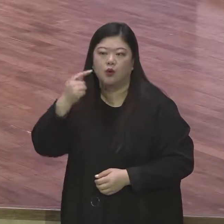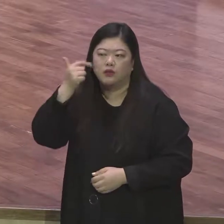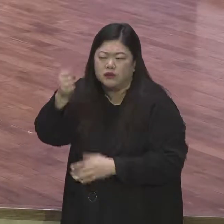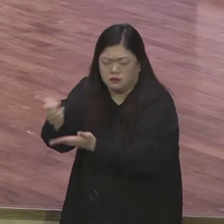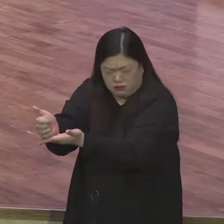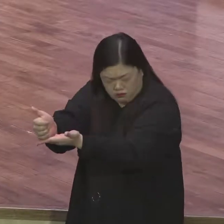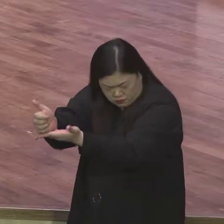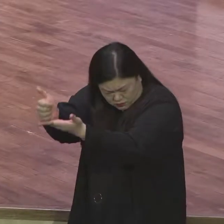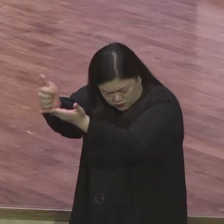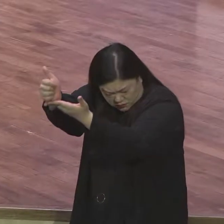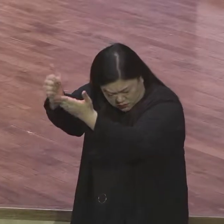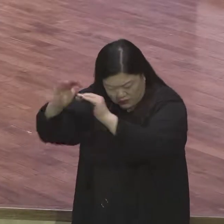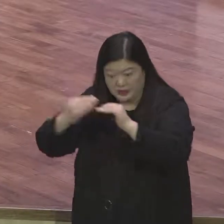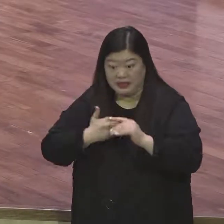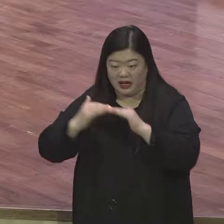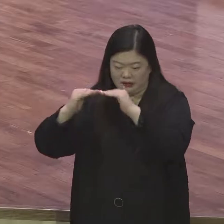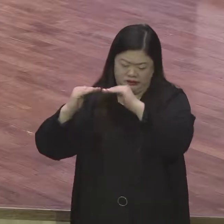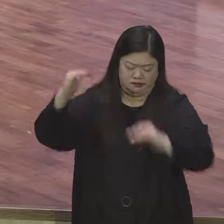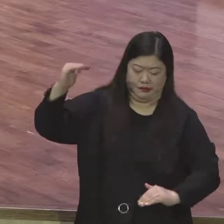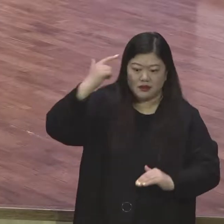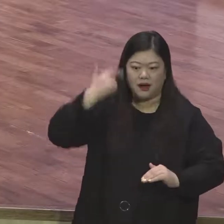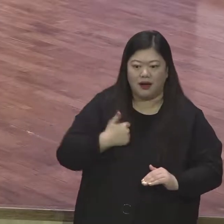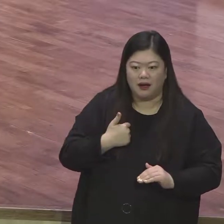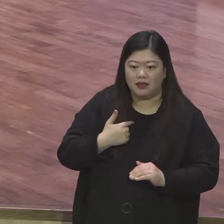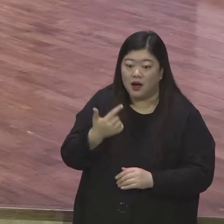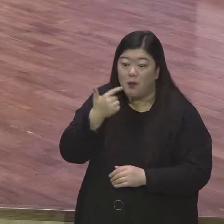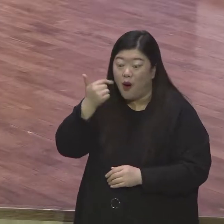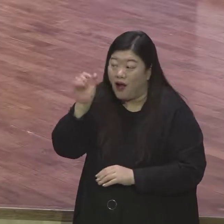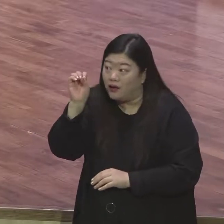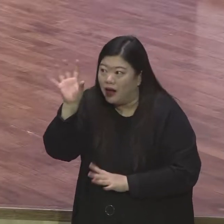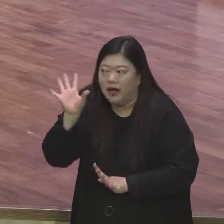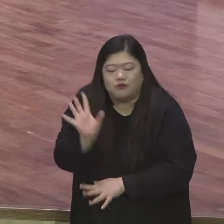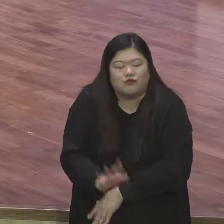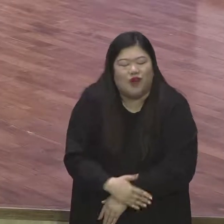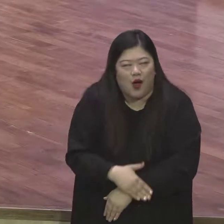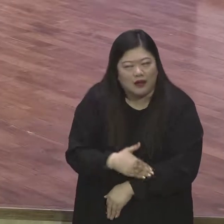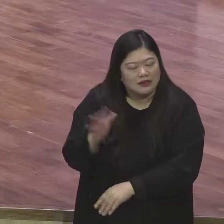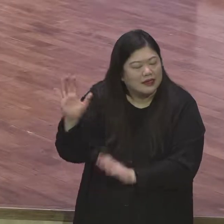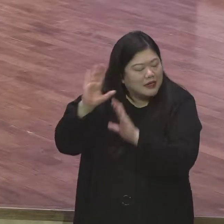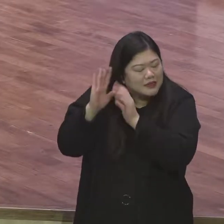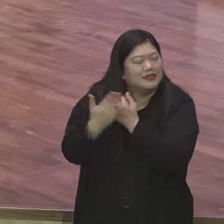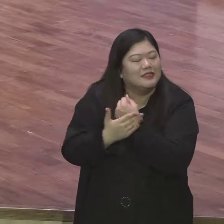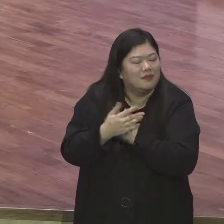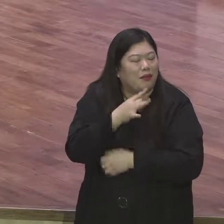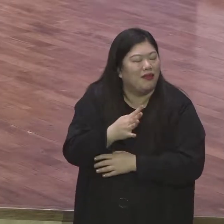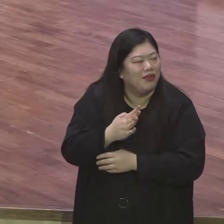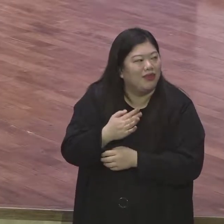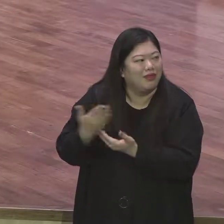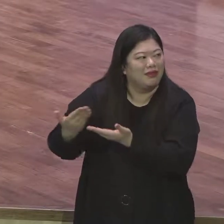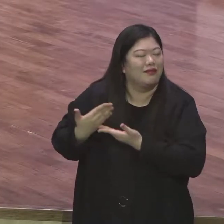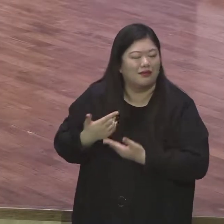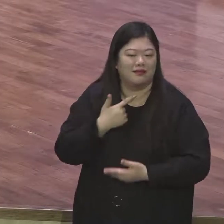내 친구가 내가 전도회 왔는데 내 친구가 지금은 저